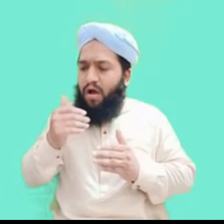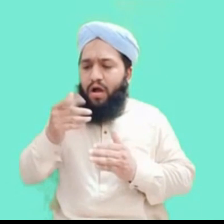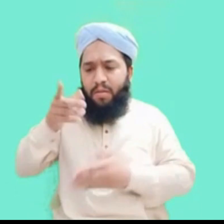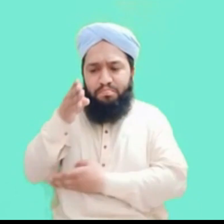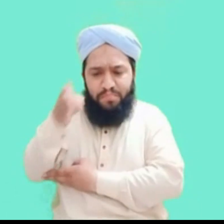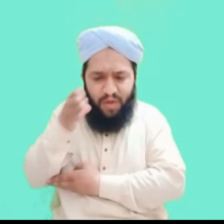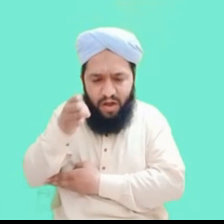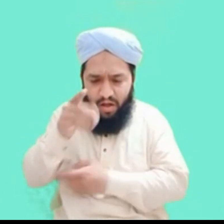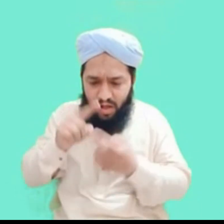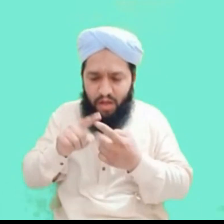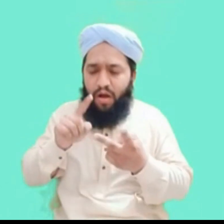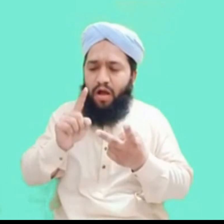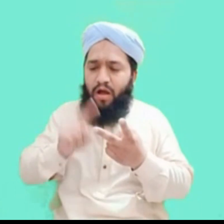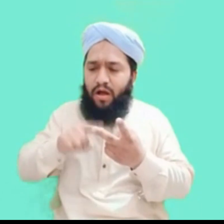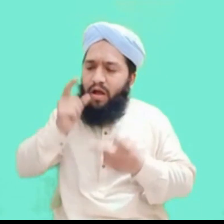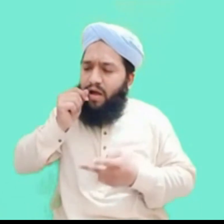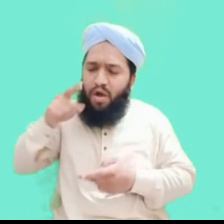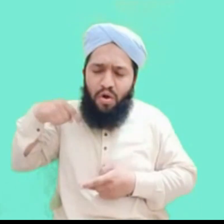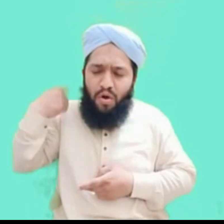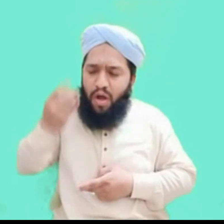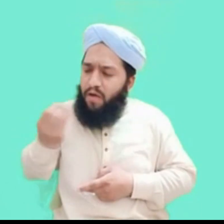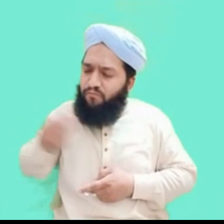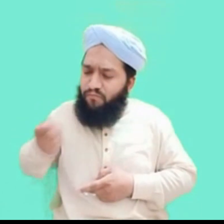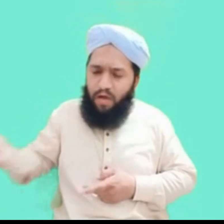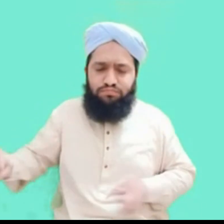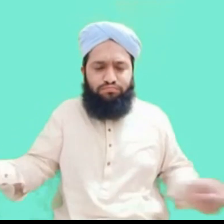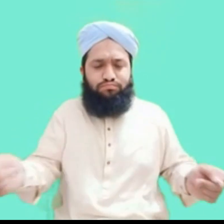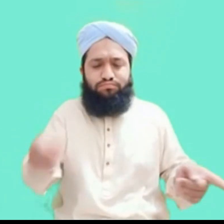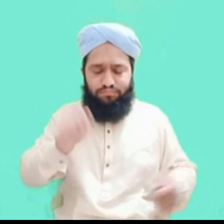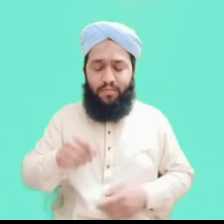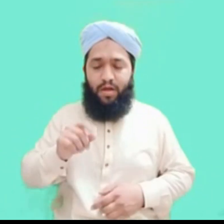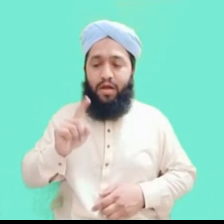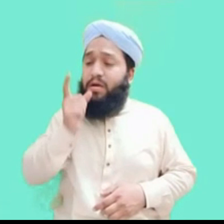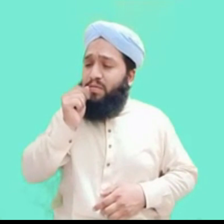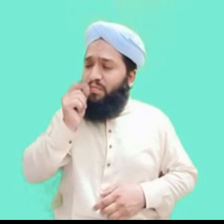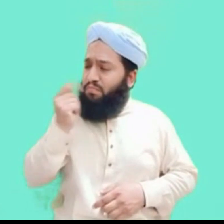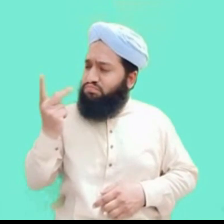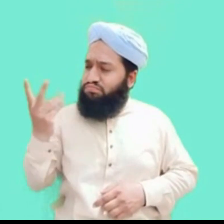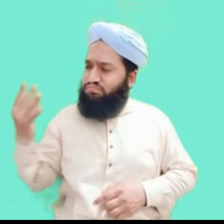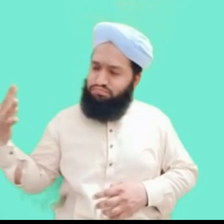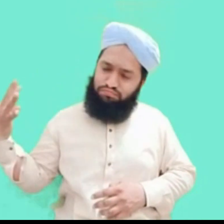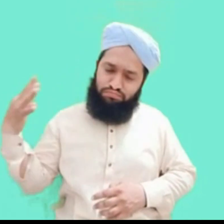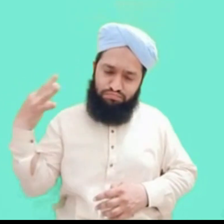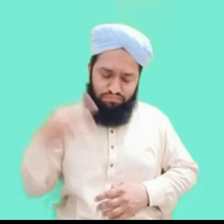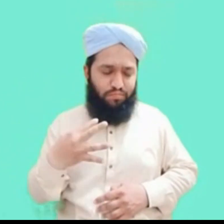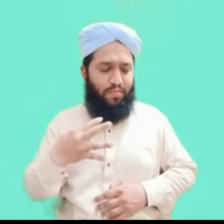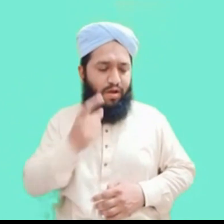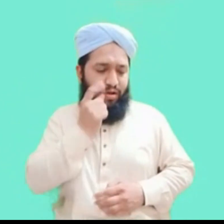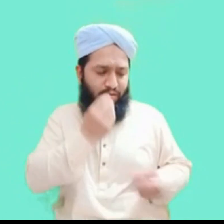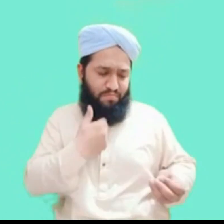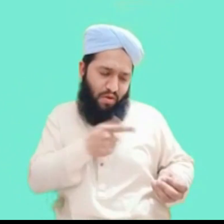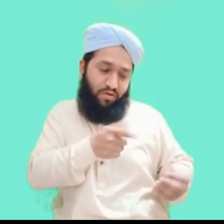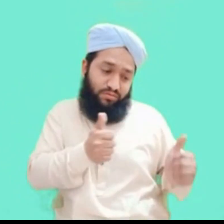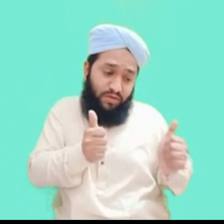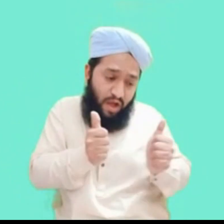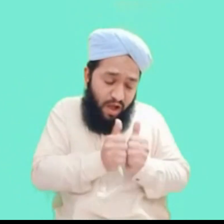ایک کمزور سا چرواہا تھا۔ ایک بار خاندان بنو سلیم کے ایک صاحب آپ کی خدمت میں حاضر ہوئے اور عرض کی کہ حضور میں آپ کی صحبت میں